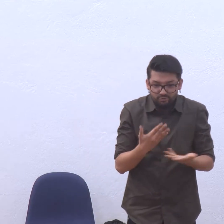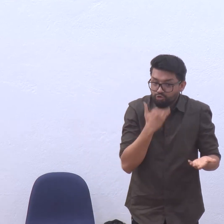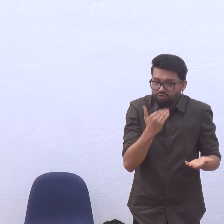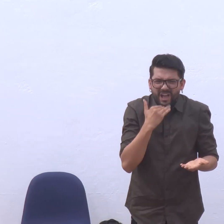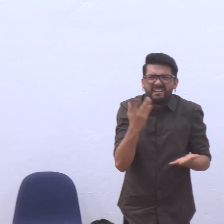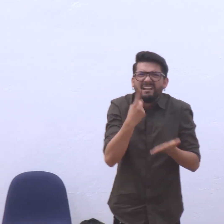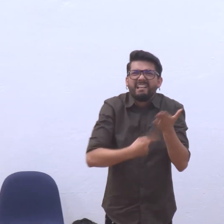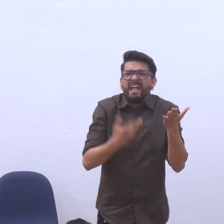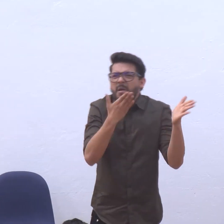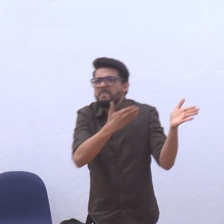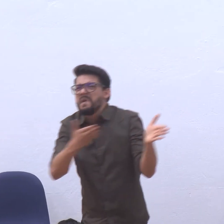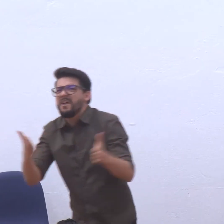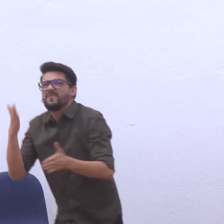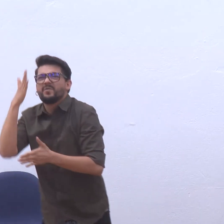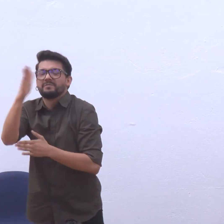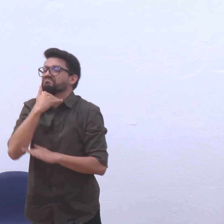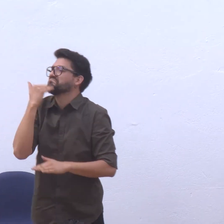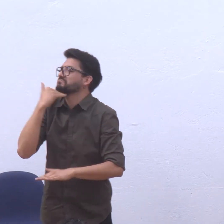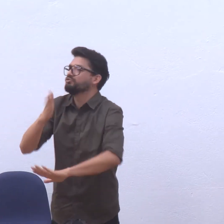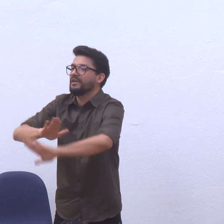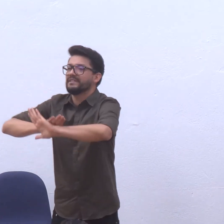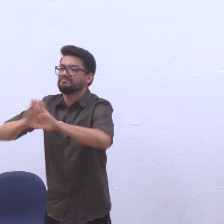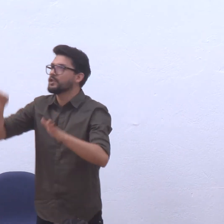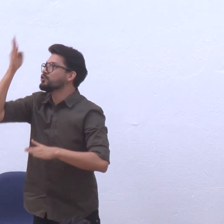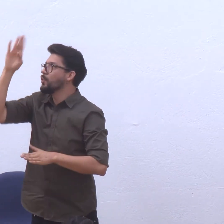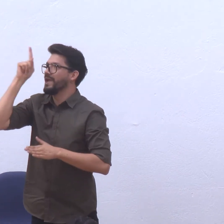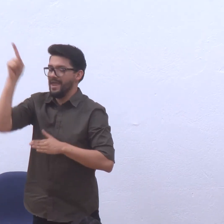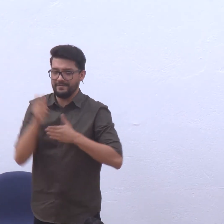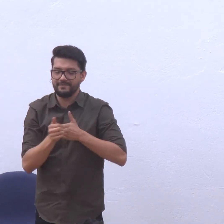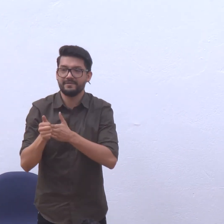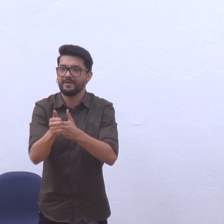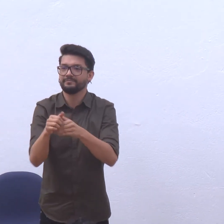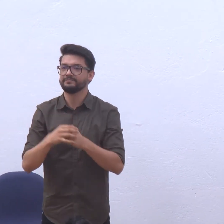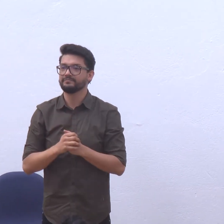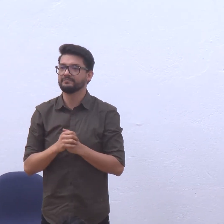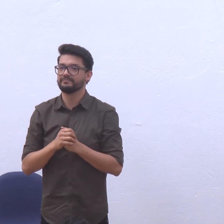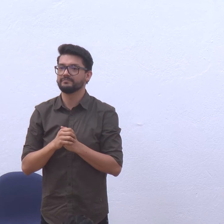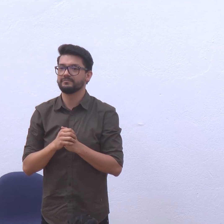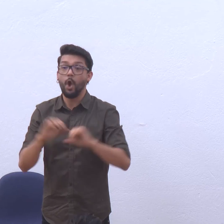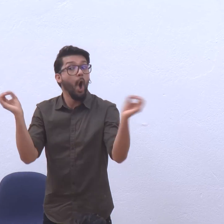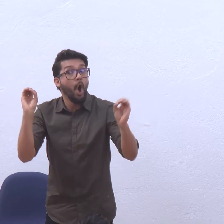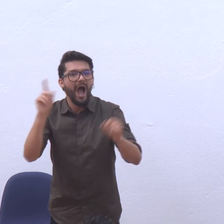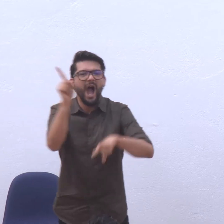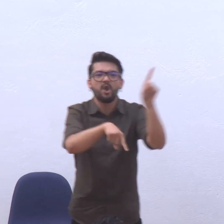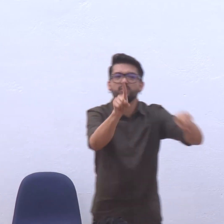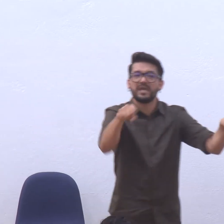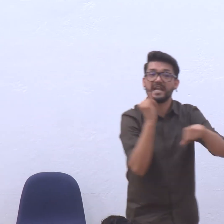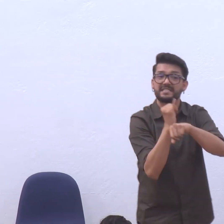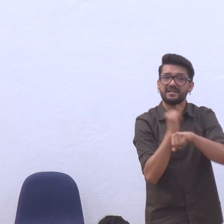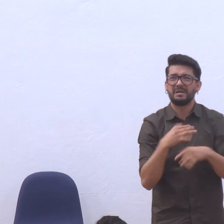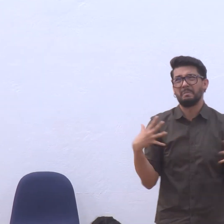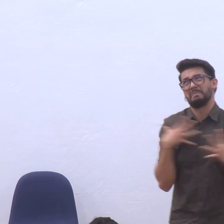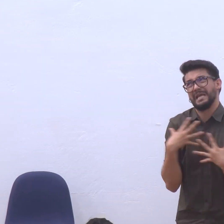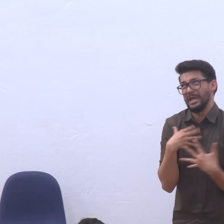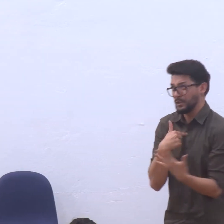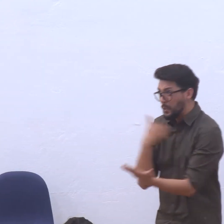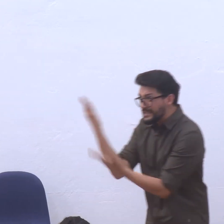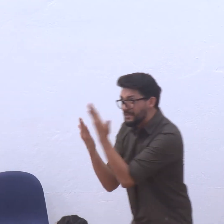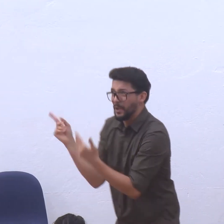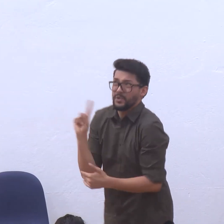¿Qué va a ser del próximo año? ¿Cuáles serán mis planes? Yo no sé, Él es mi guía, Él es quien nos guía.